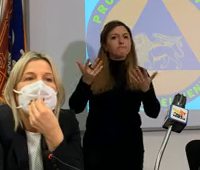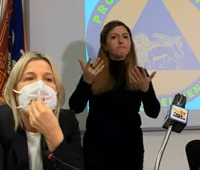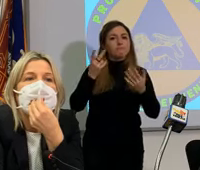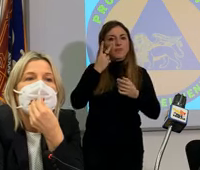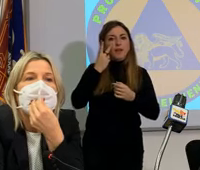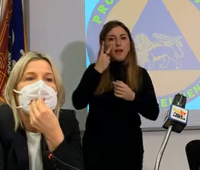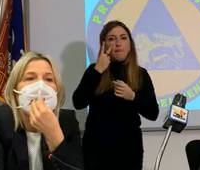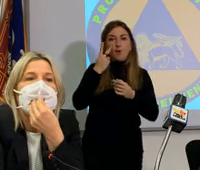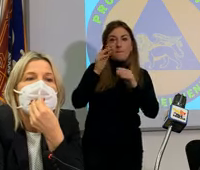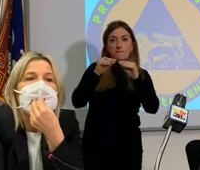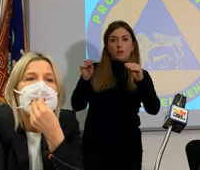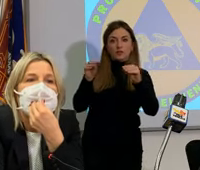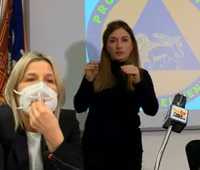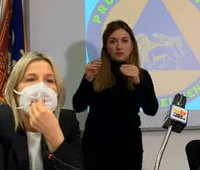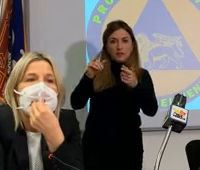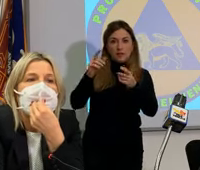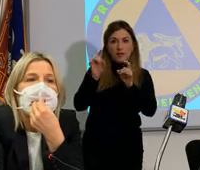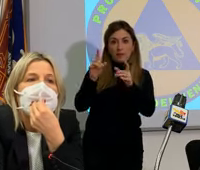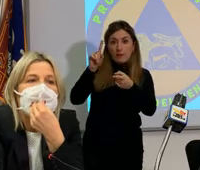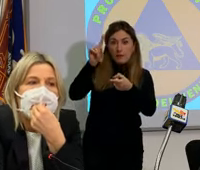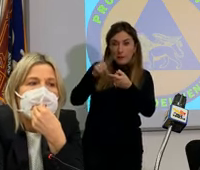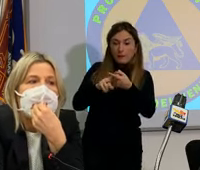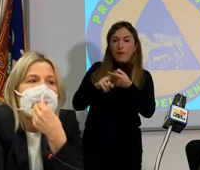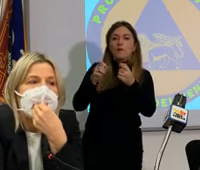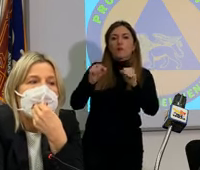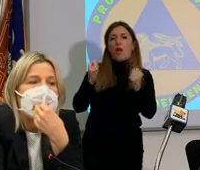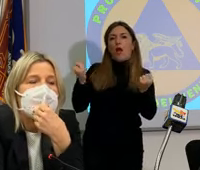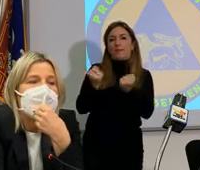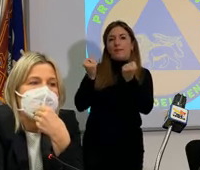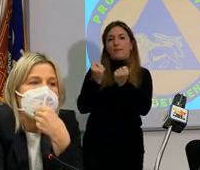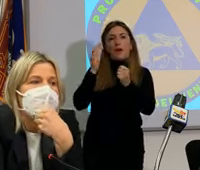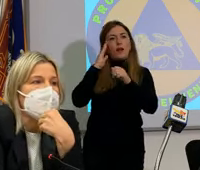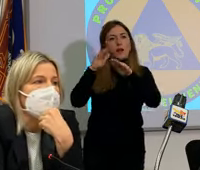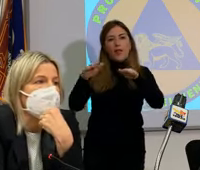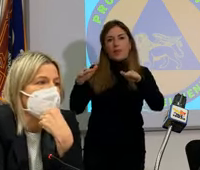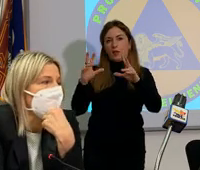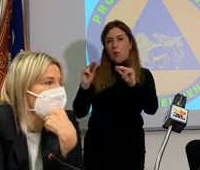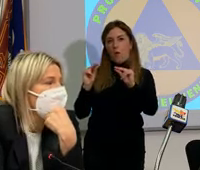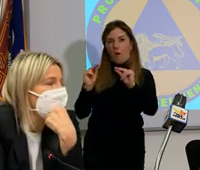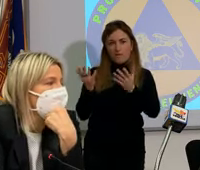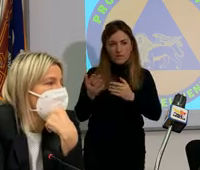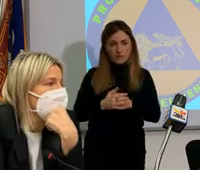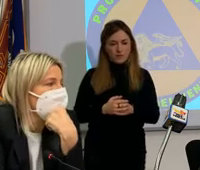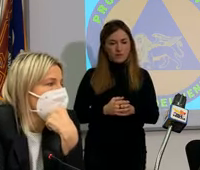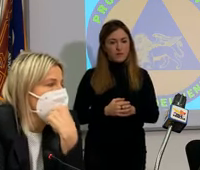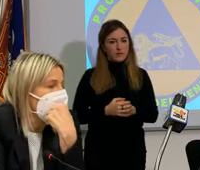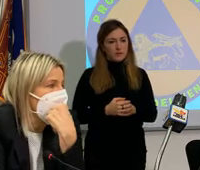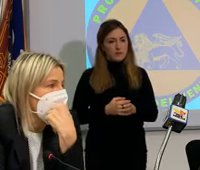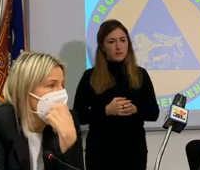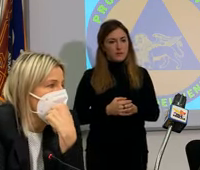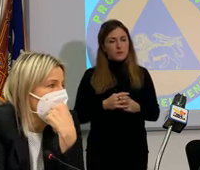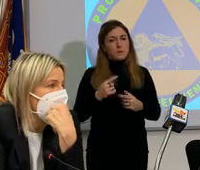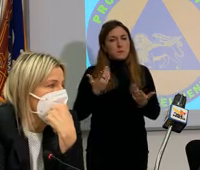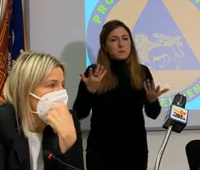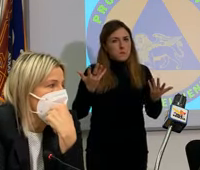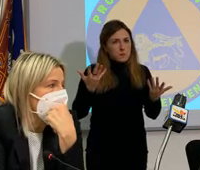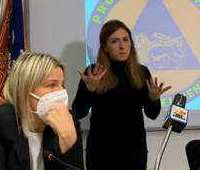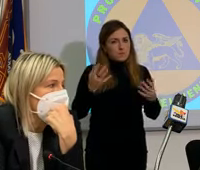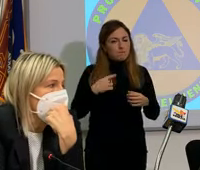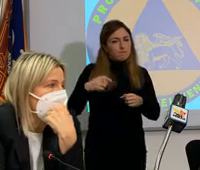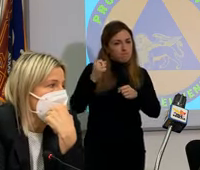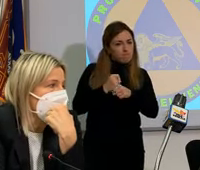entro 24 ore apri altri letti questo è il messaggio dato ai direttori generali quindi stiamo lavorando su